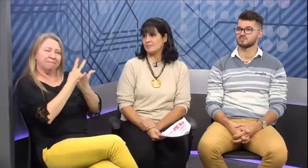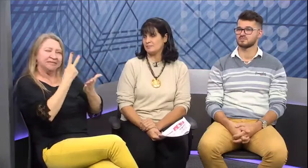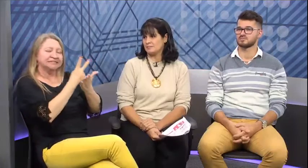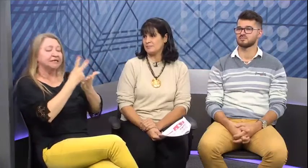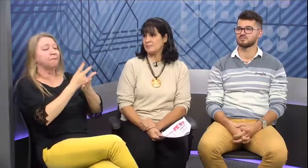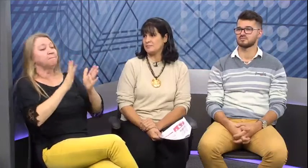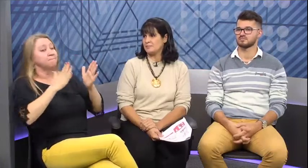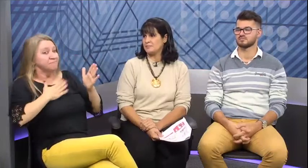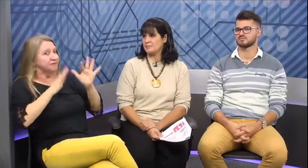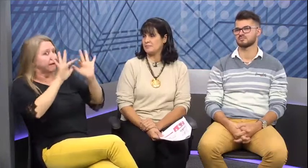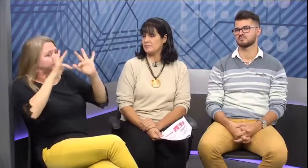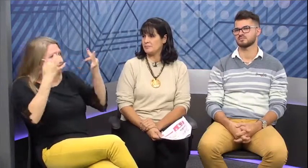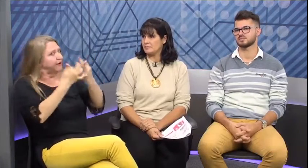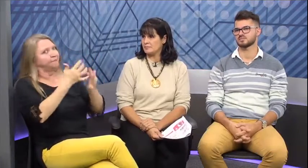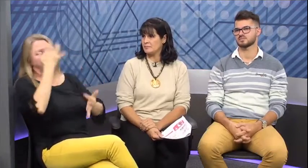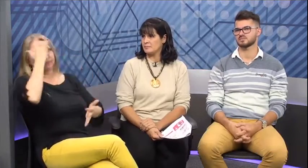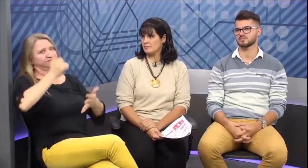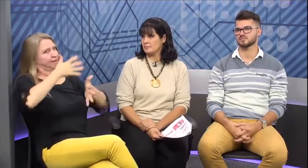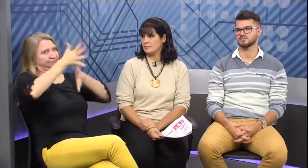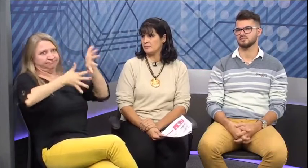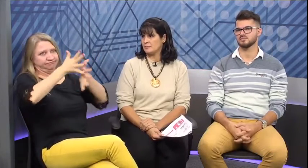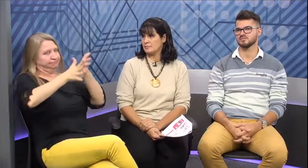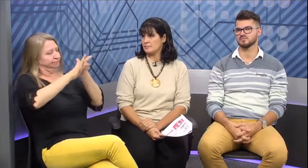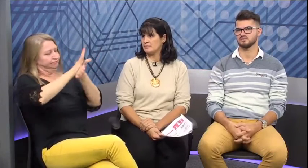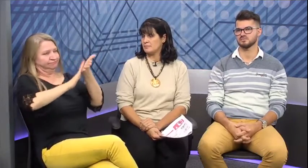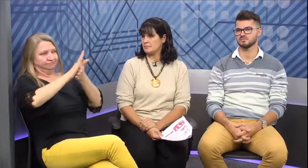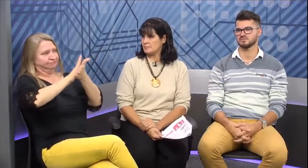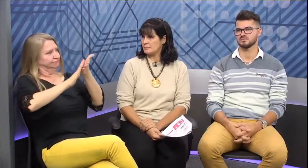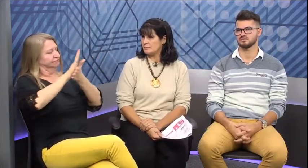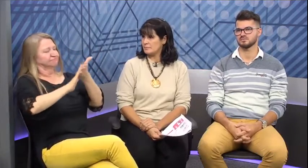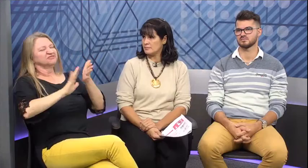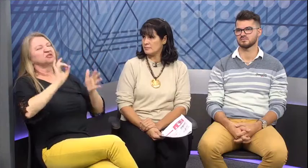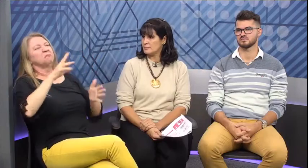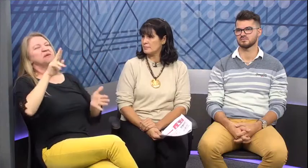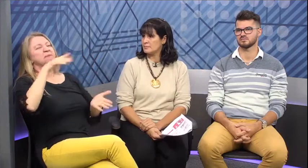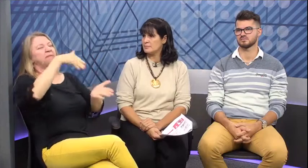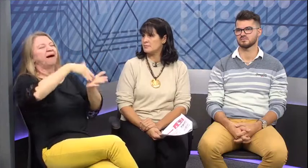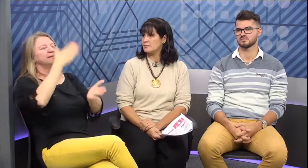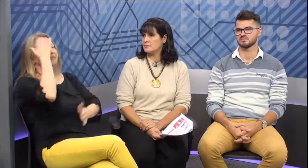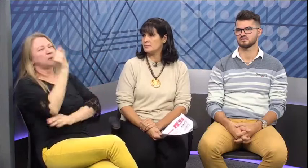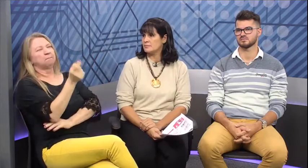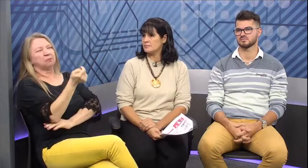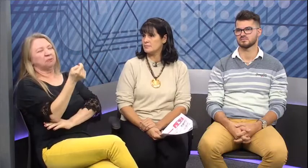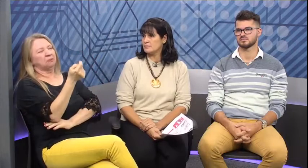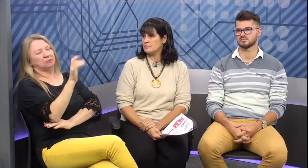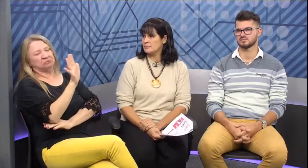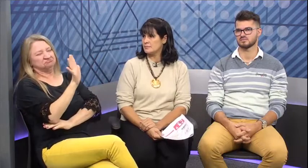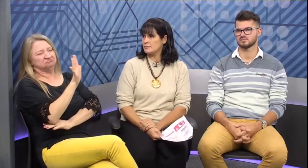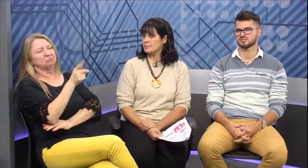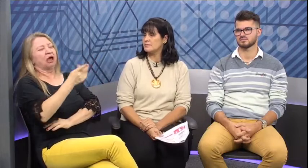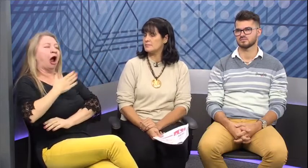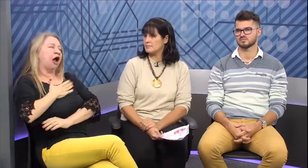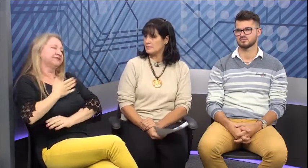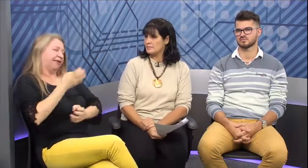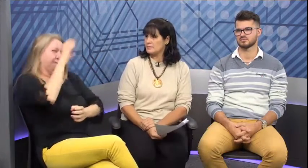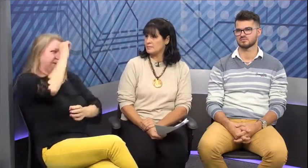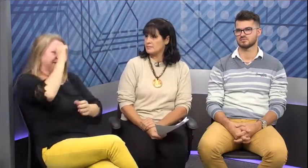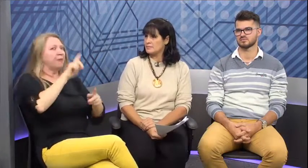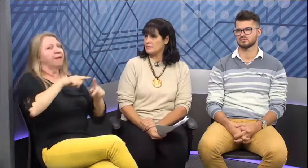era oralista naquela época, então a minha família não sabe Libras. Só a minha irmã caçula, que sabe um pouquinho,